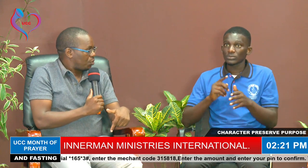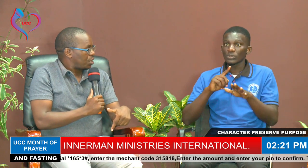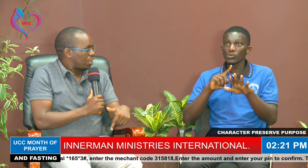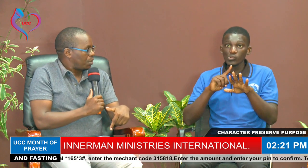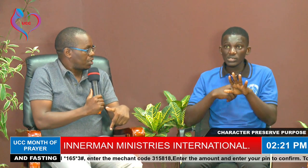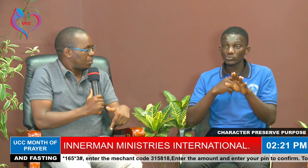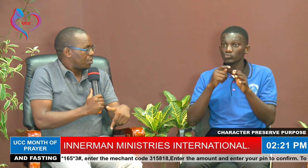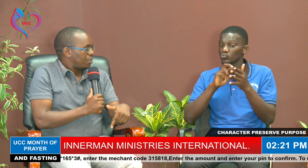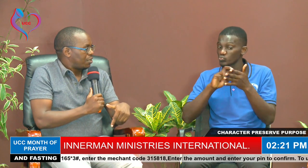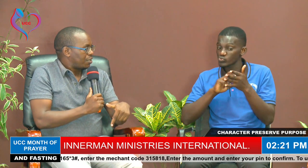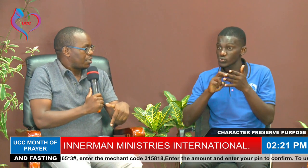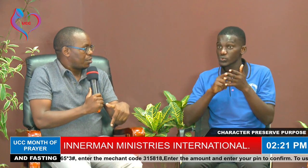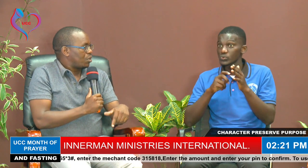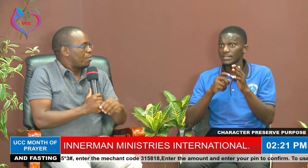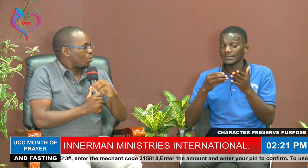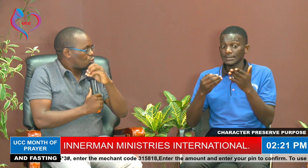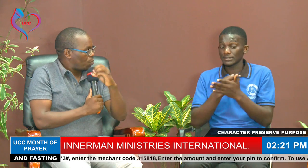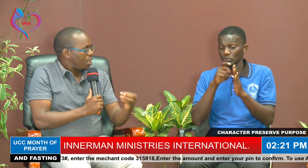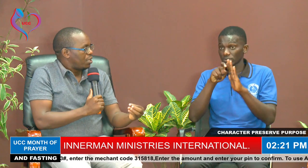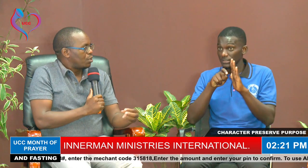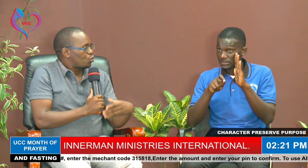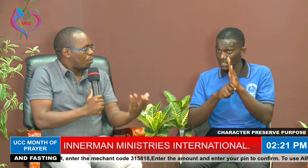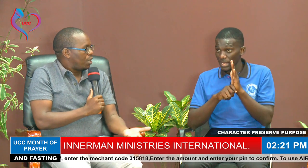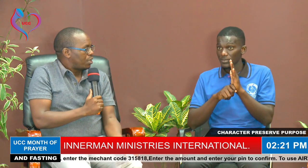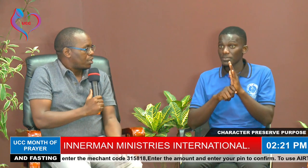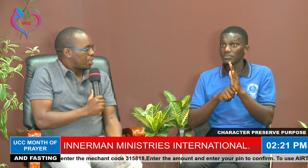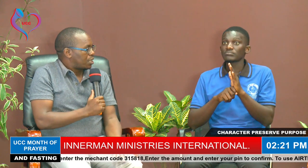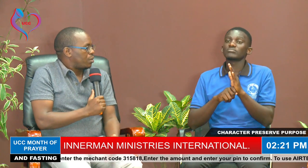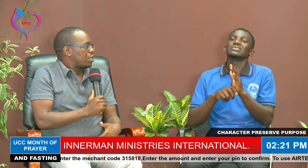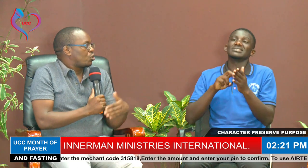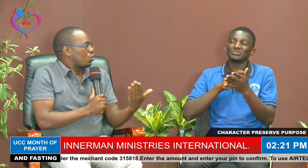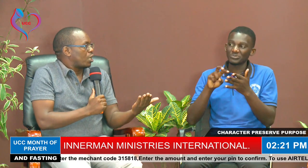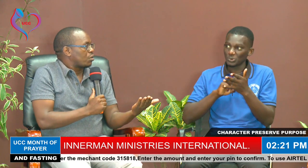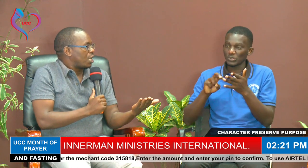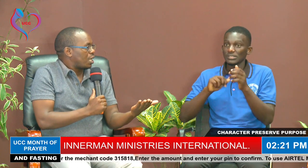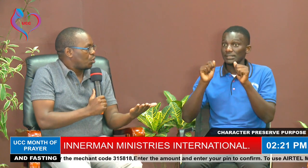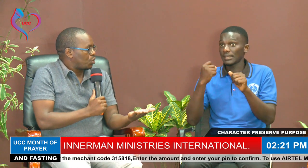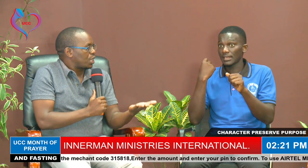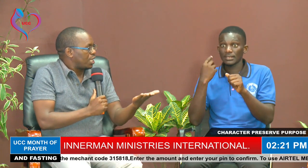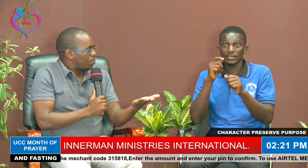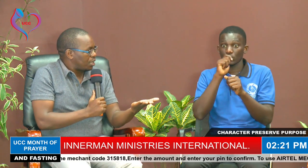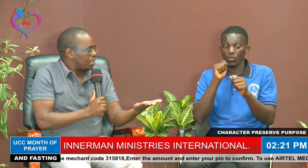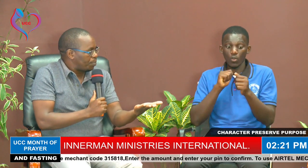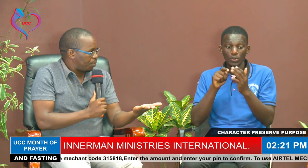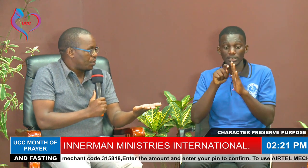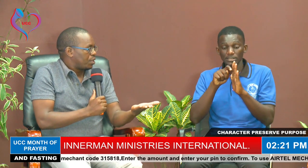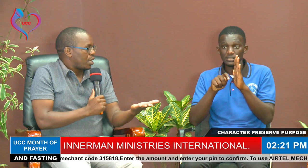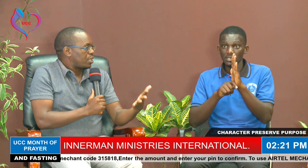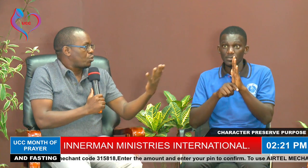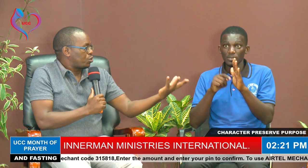New Testament. Ne mugamba kwe soma. Soma. Ekisera bwe kirituuka Katonda ng'ayagala otegeera ebiri deep ajja kukitula